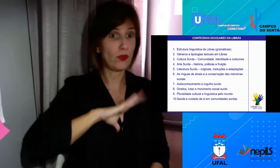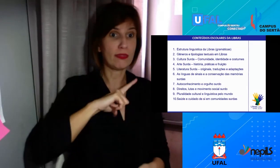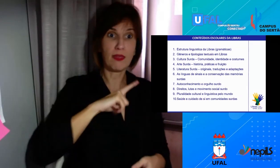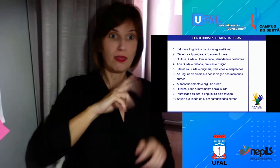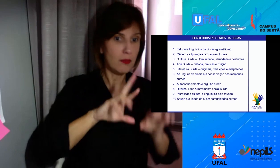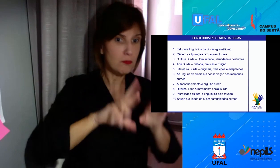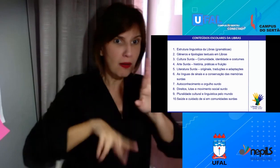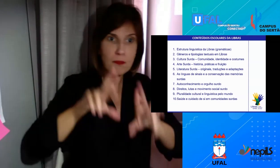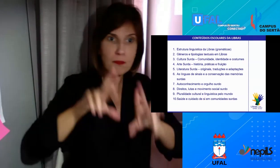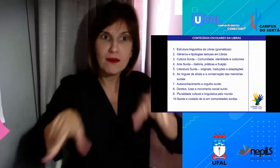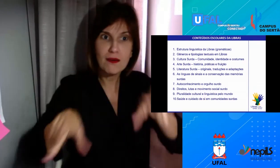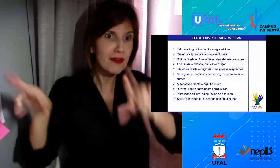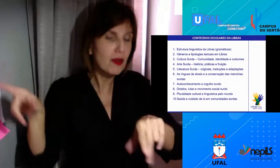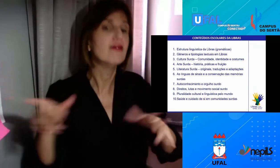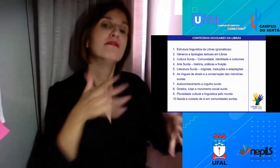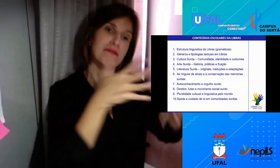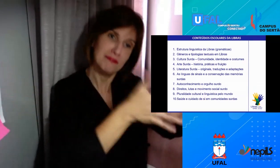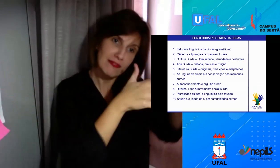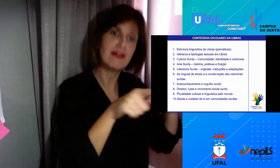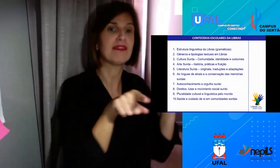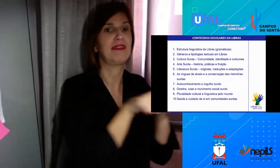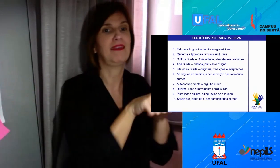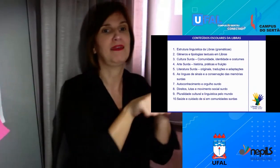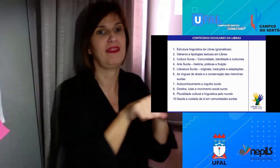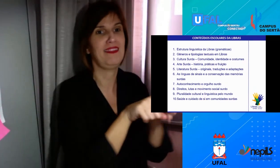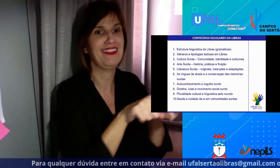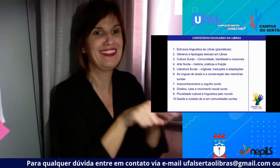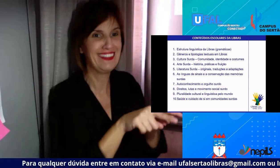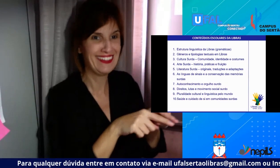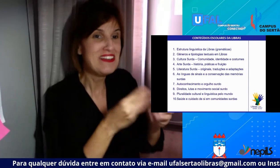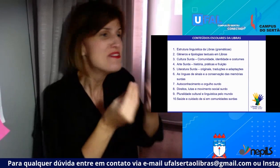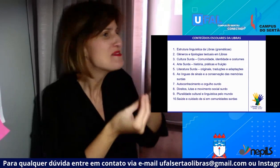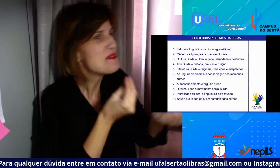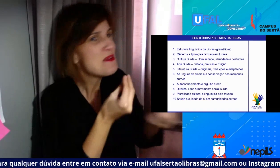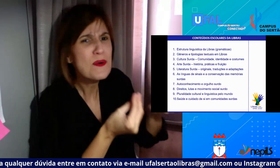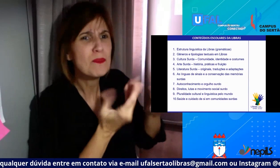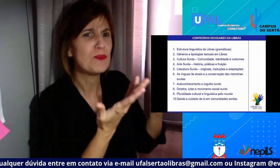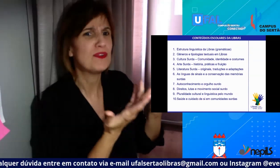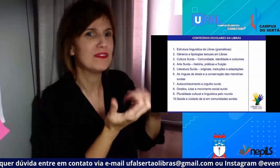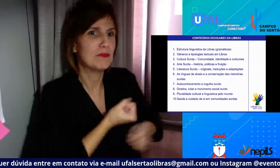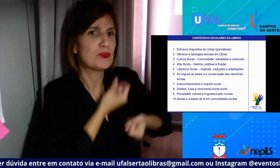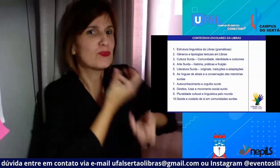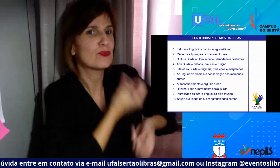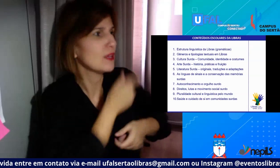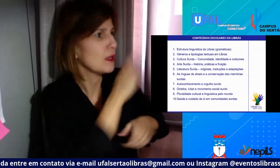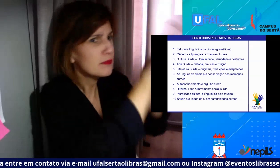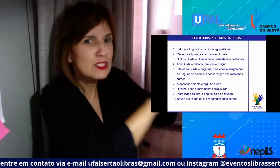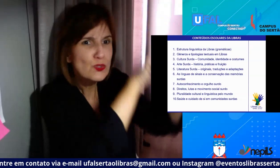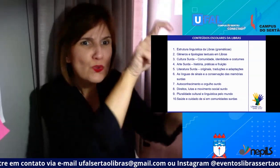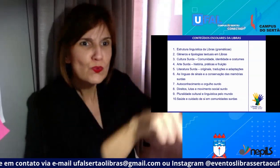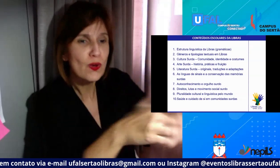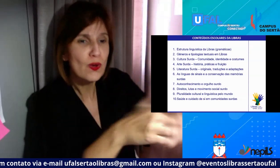ter contato com os diferentes tipos e diferentes gêneros da comunidade surda.